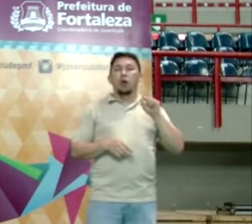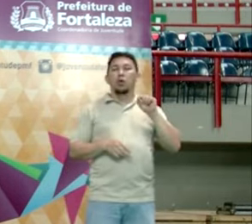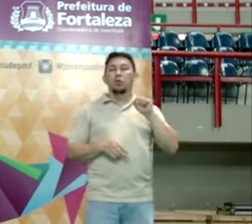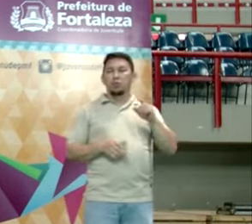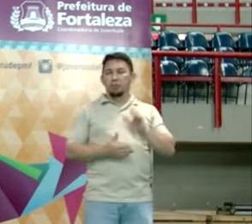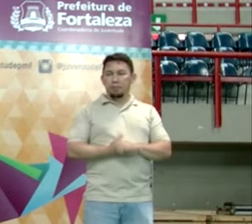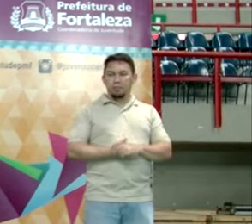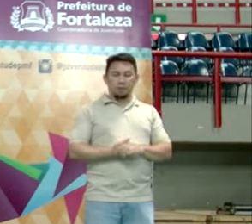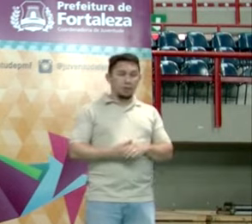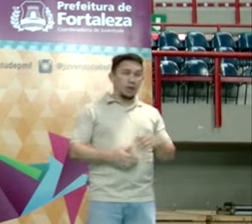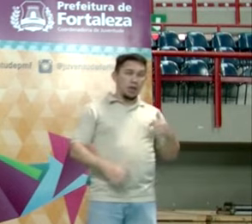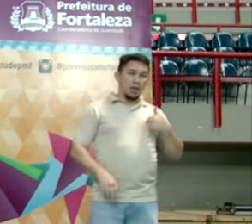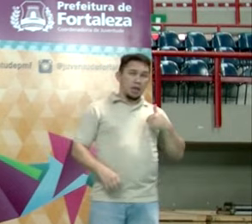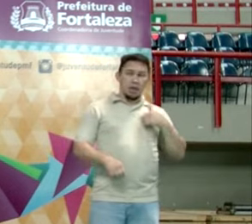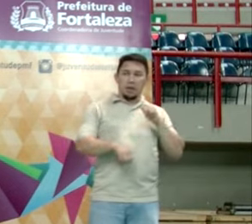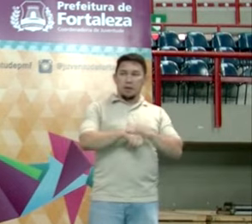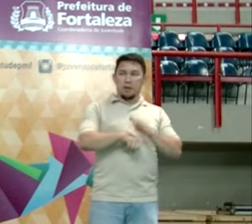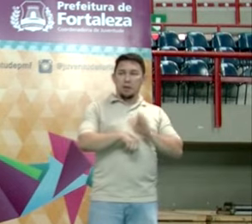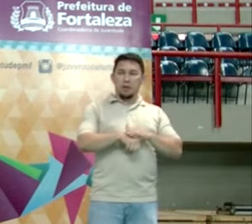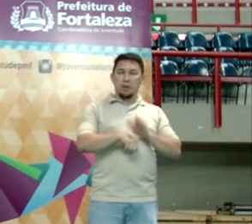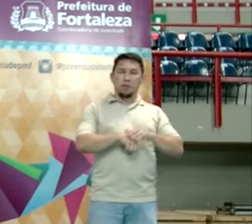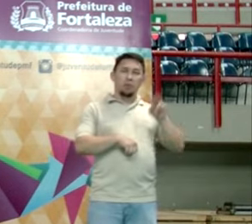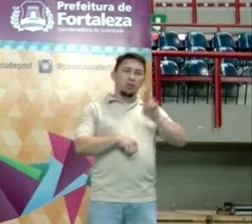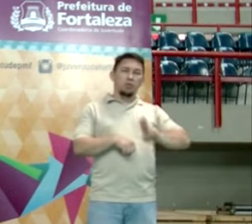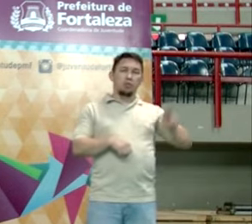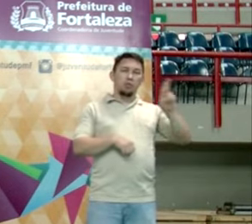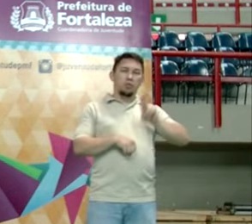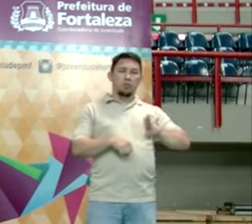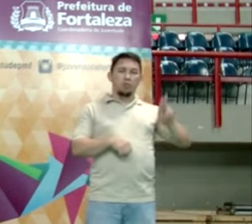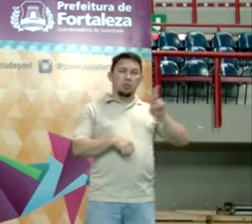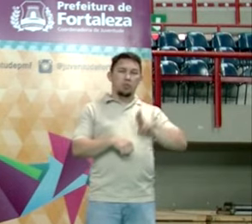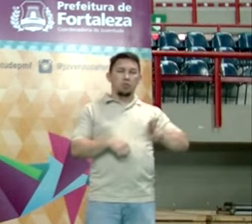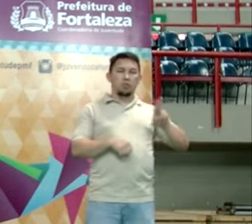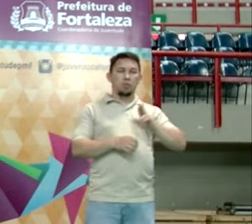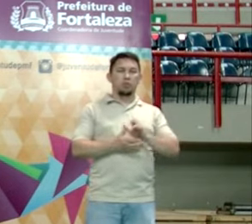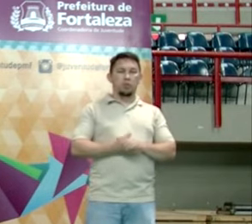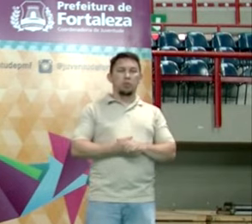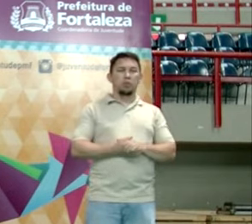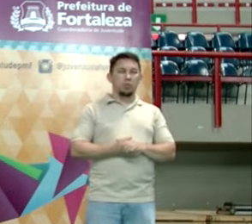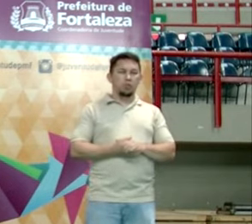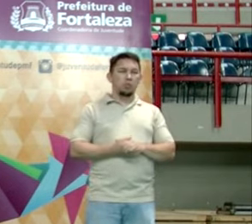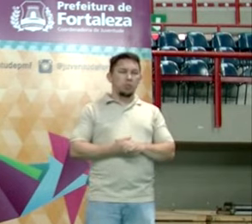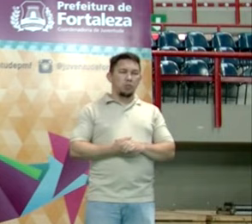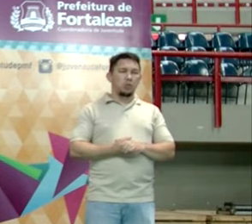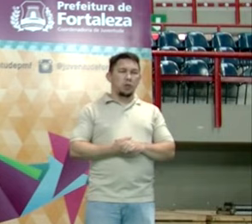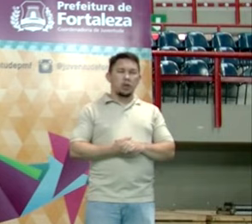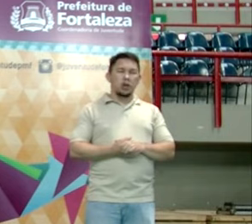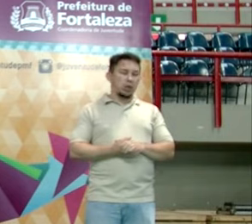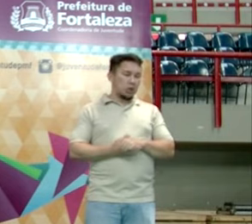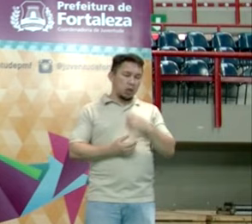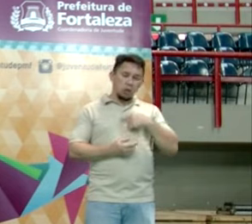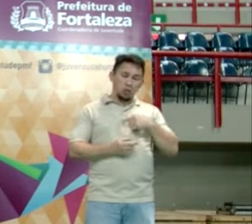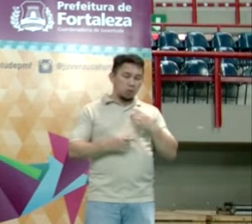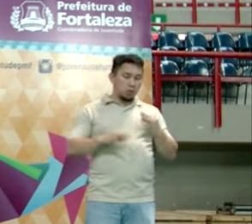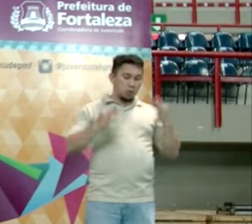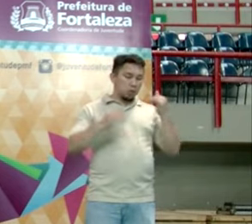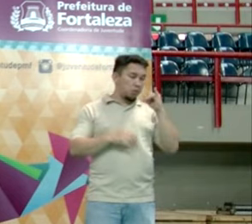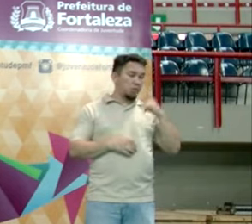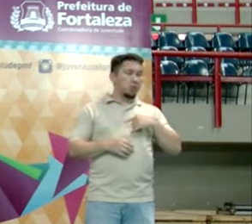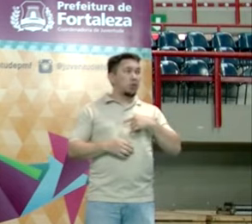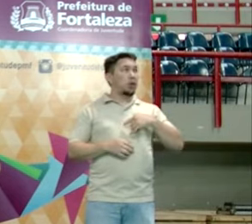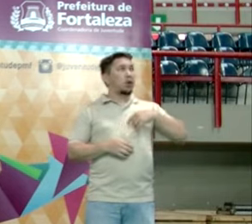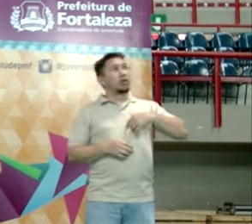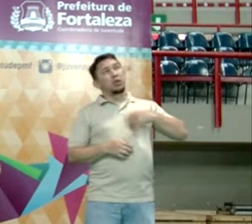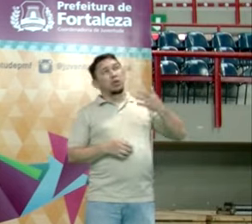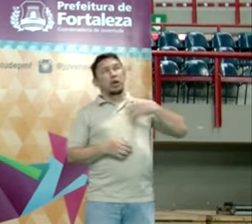tudo é você usar aparelhos de grande potência. Chuveiro